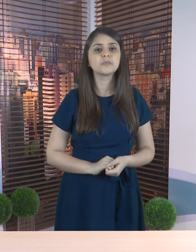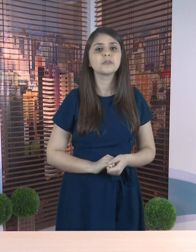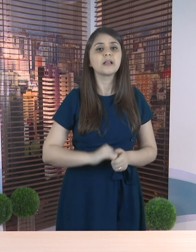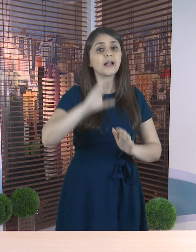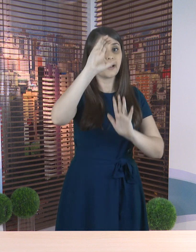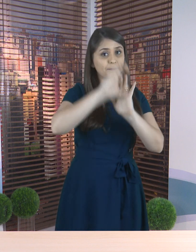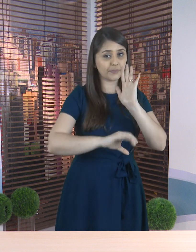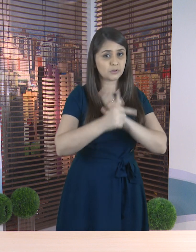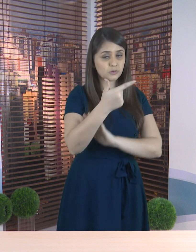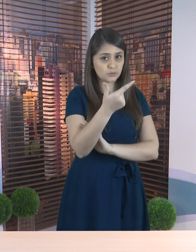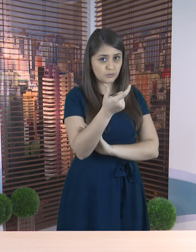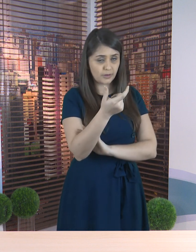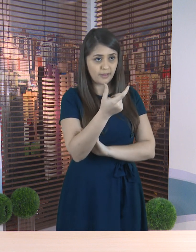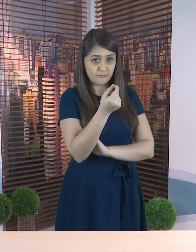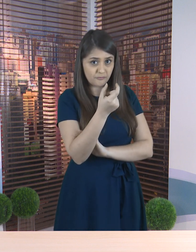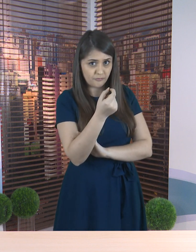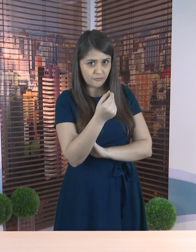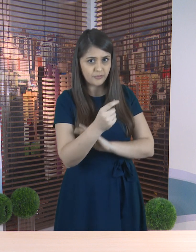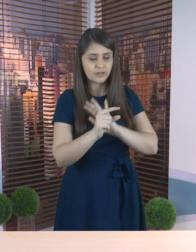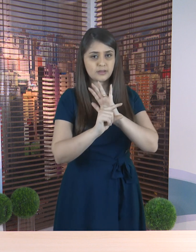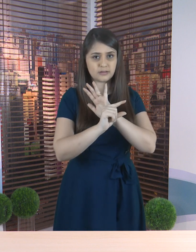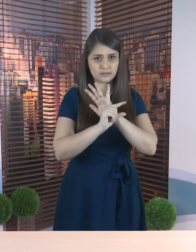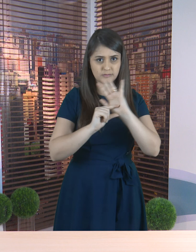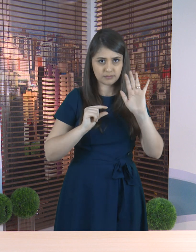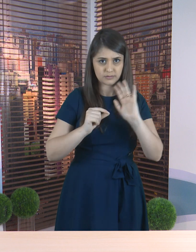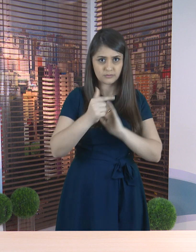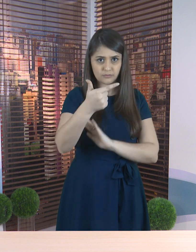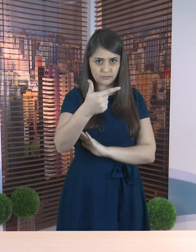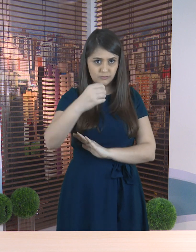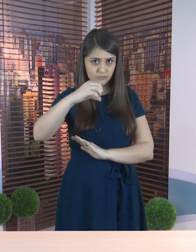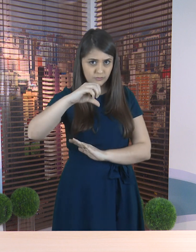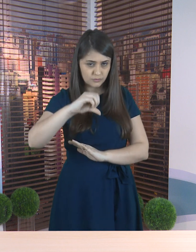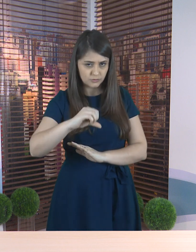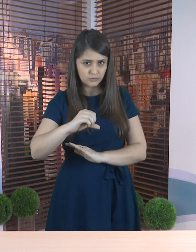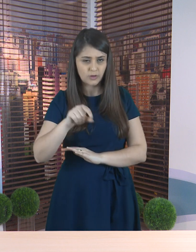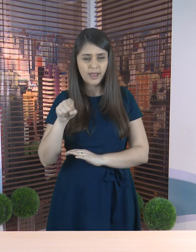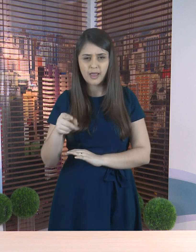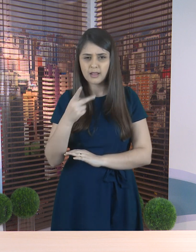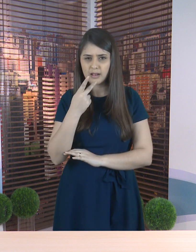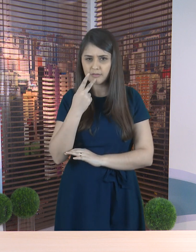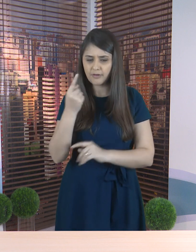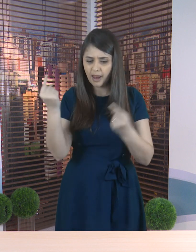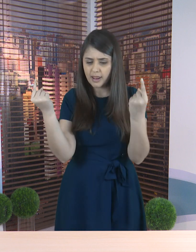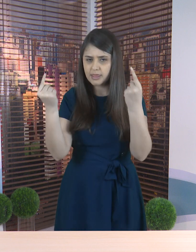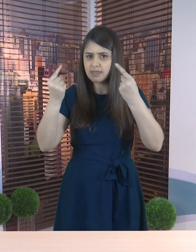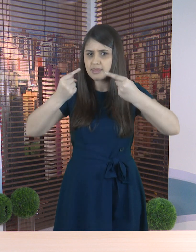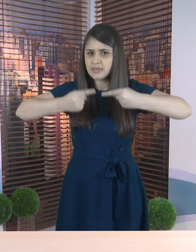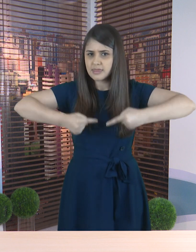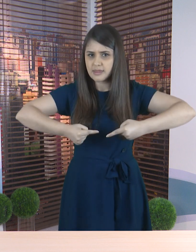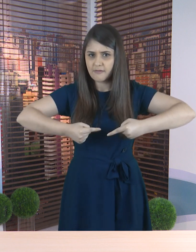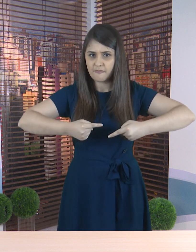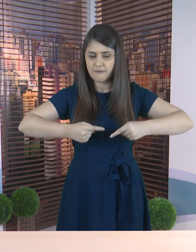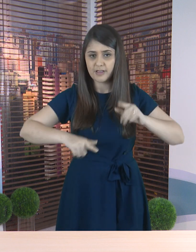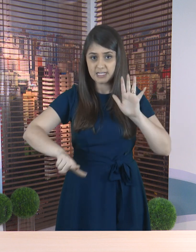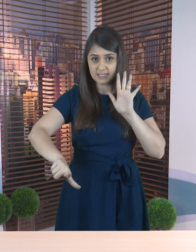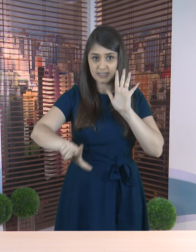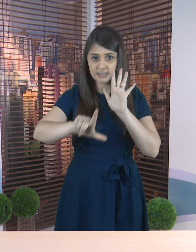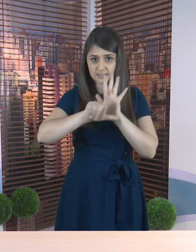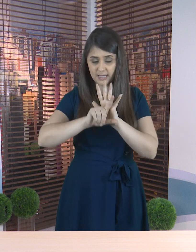do dogma do nexo causa-efeito. Não há dúvidas de que a lei de causa e efeito está